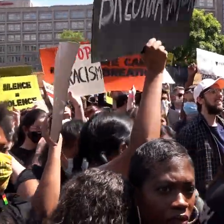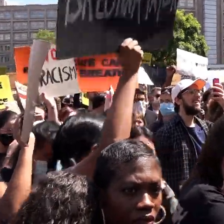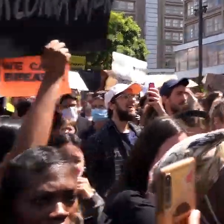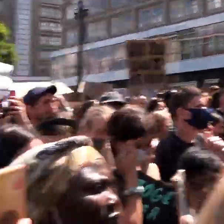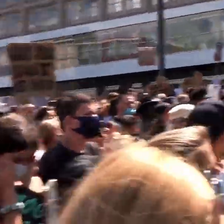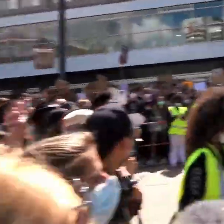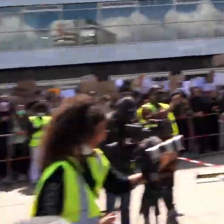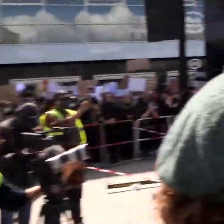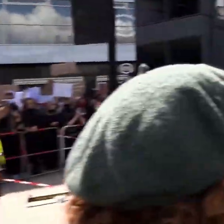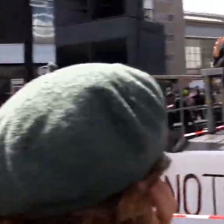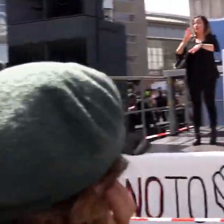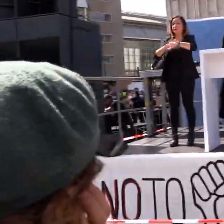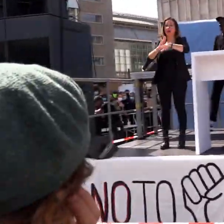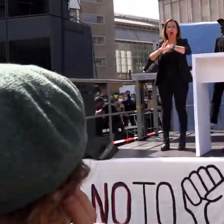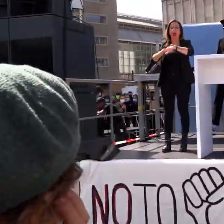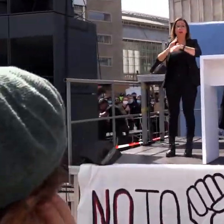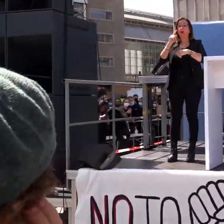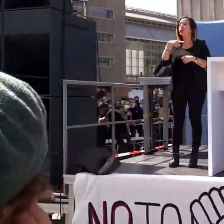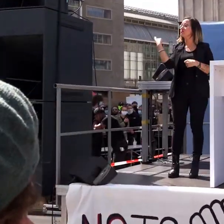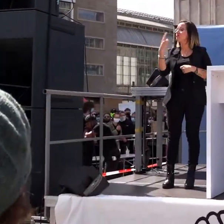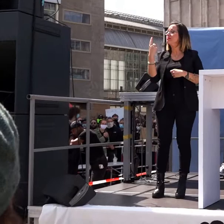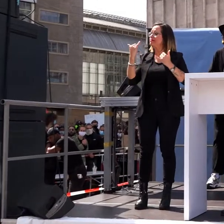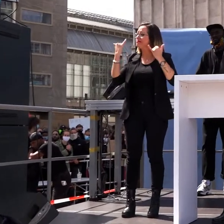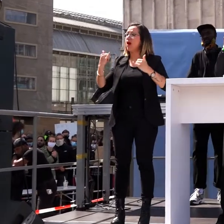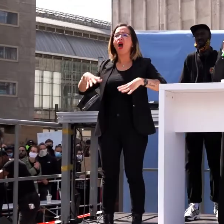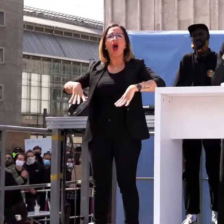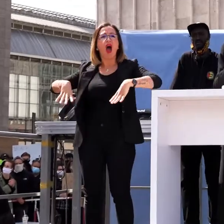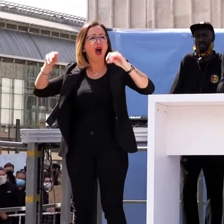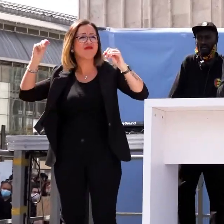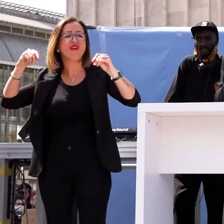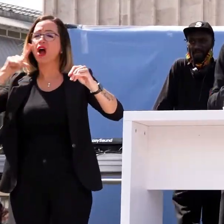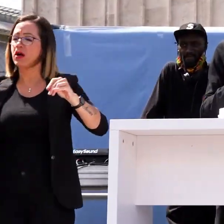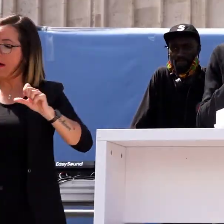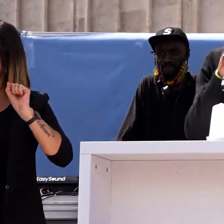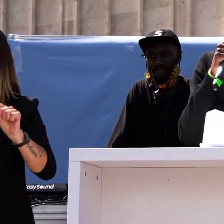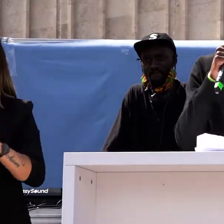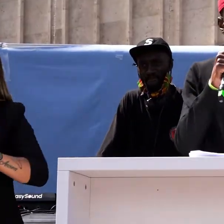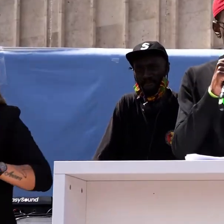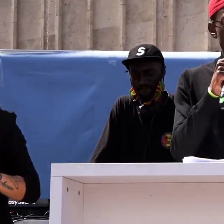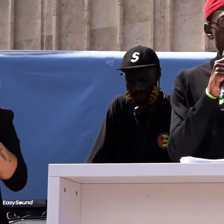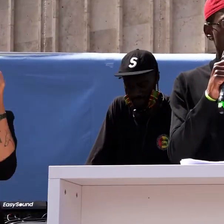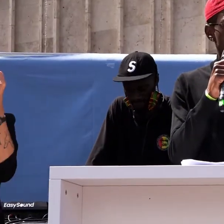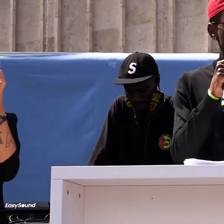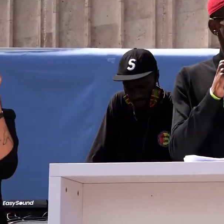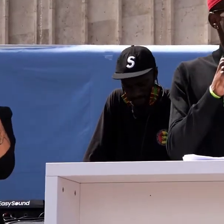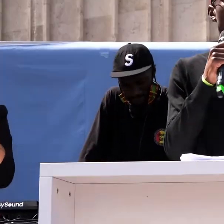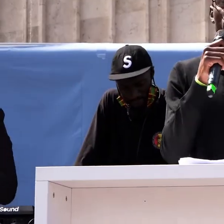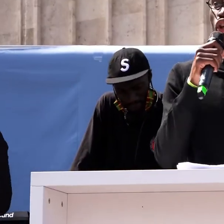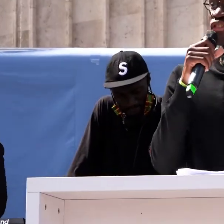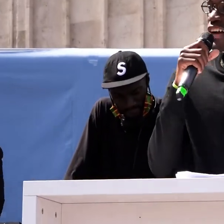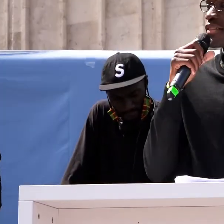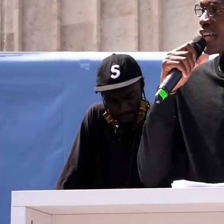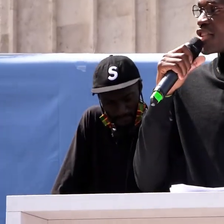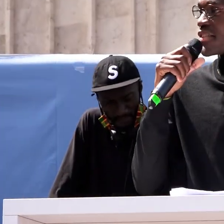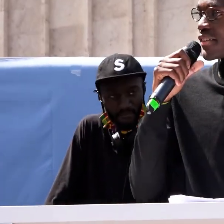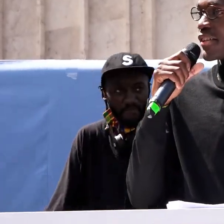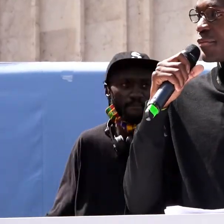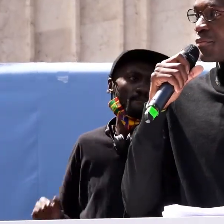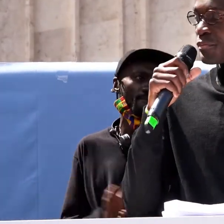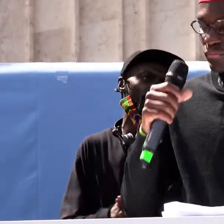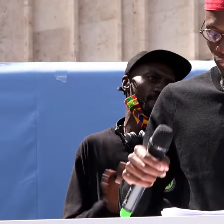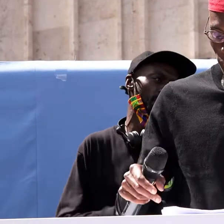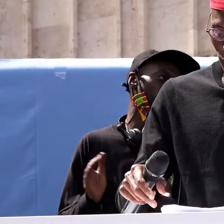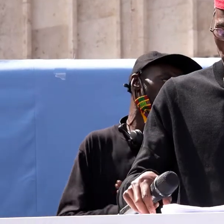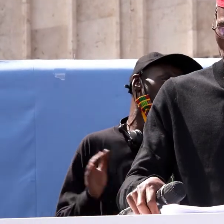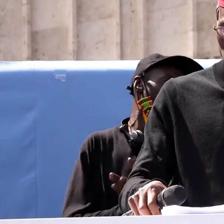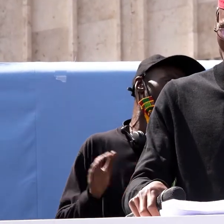Es ist die Zeit gekommen, in der wir anfangen, Möglichkeiten zu erschaffen, die von schwarzen Menschen sind und für schwarze Menschen sind.